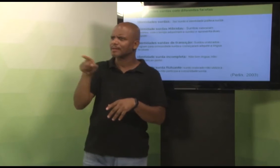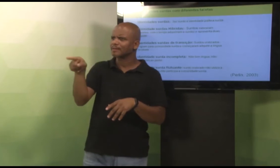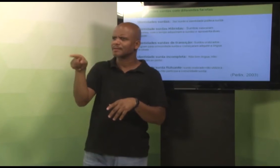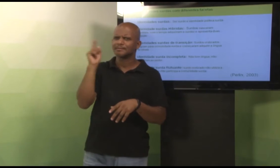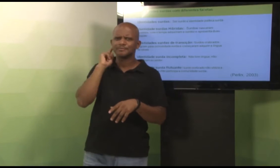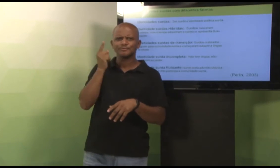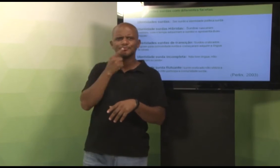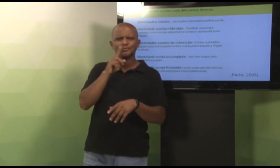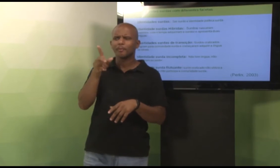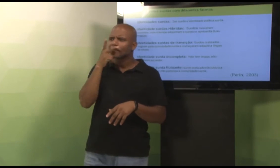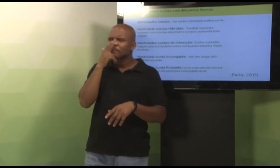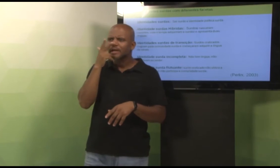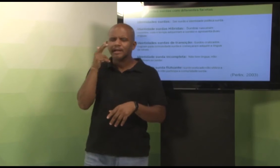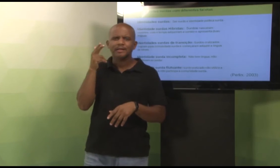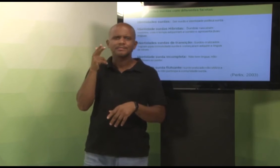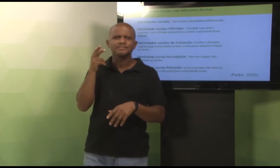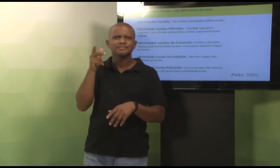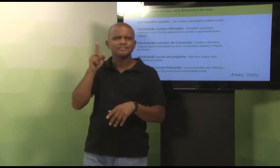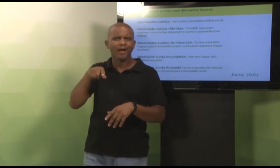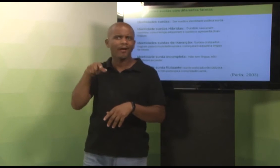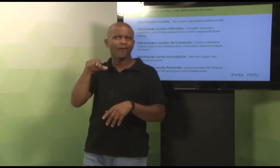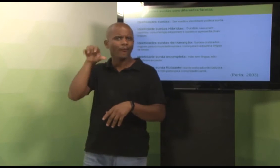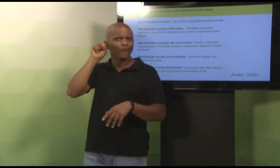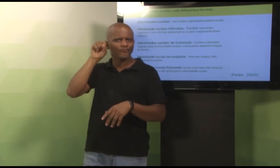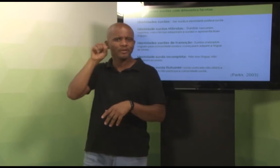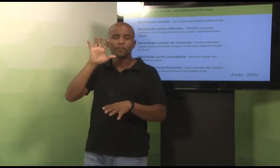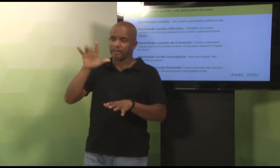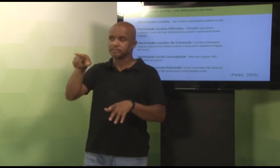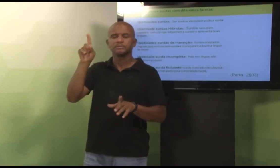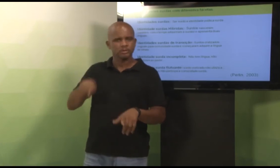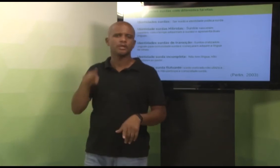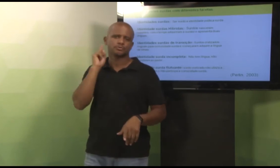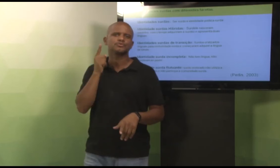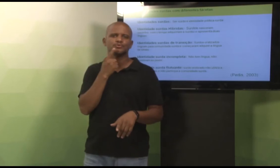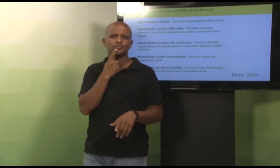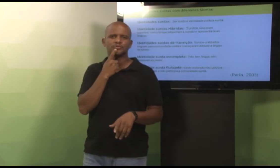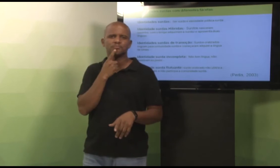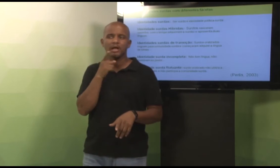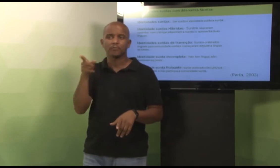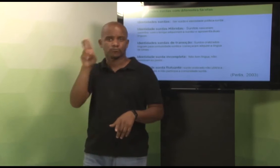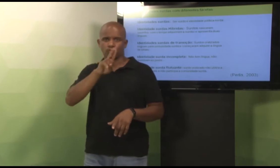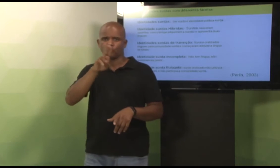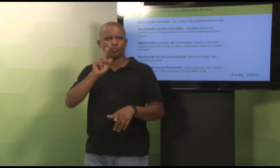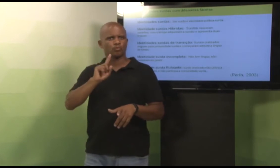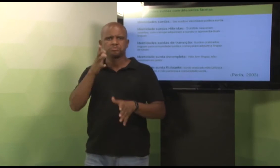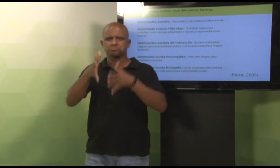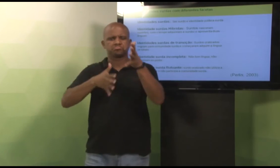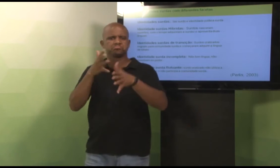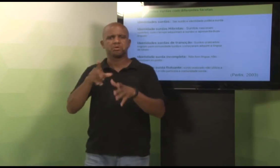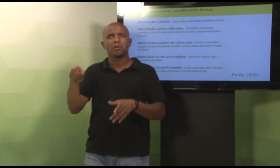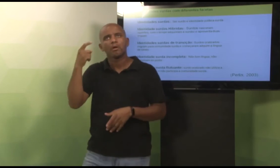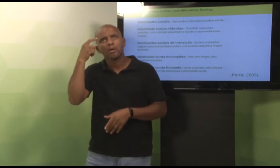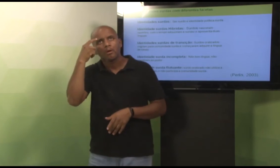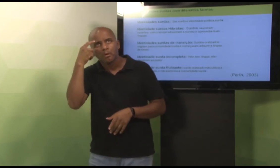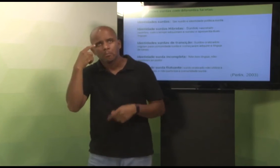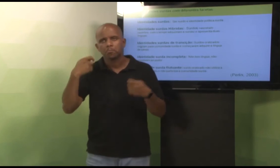às vezes utiliza o telefone, não percebe que ele é surdo. Parece ouvinte, mas ele é